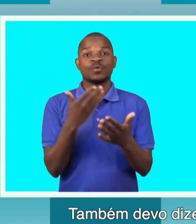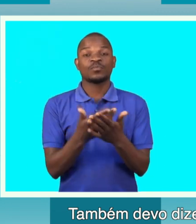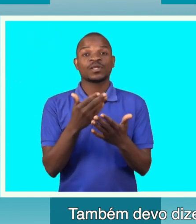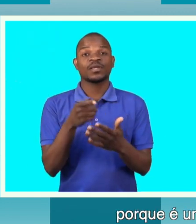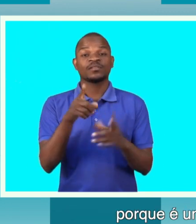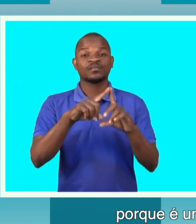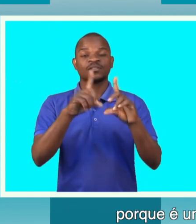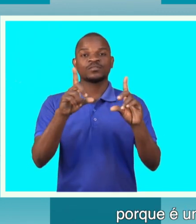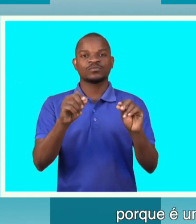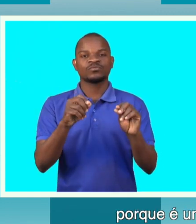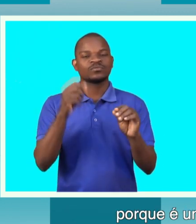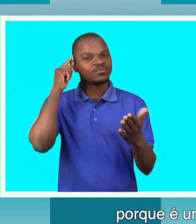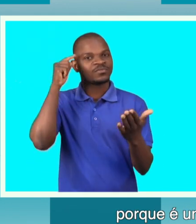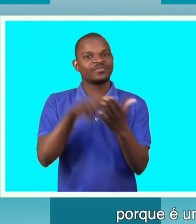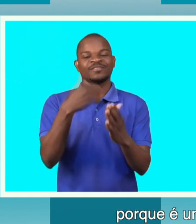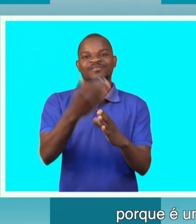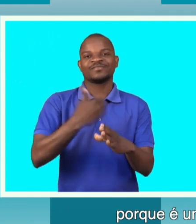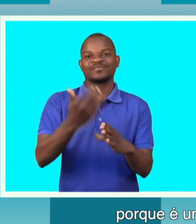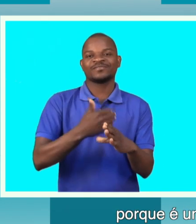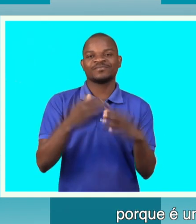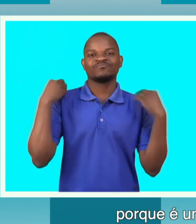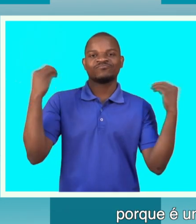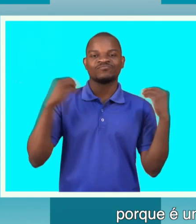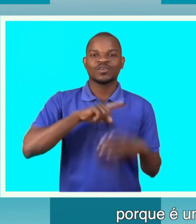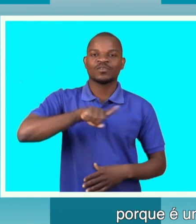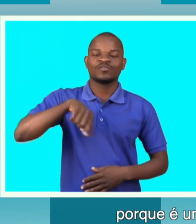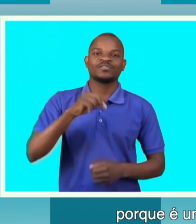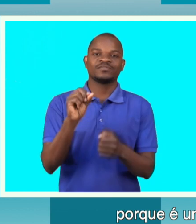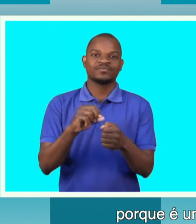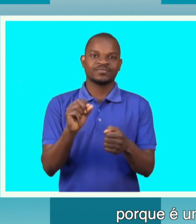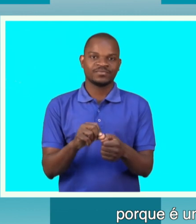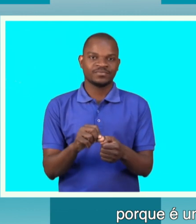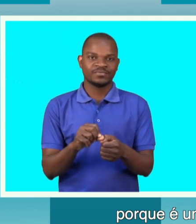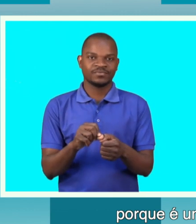fazendo preguiça, é um exercício que nós estamos a fazer.